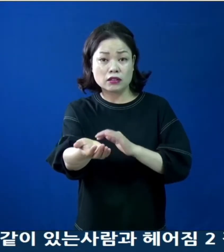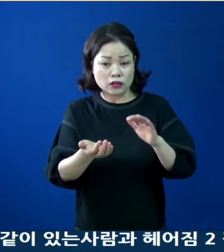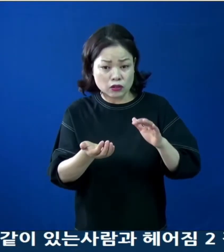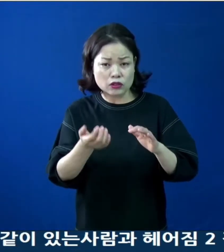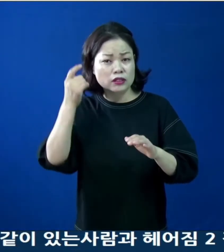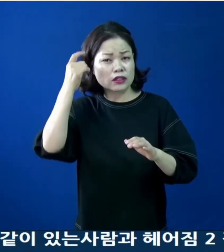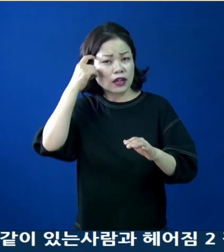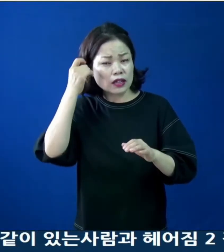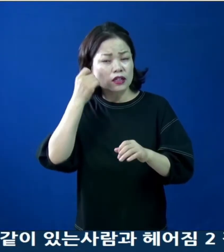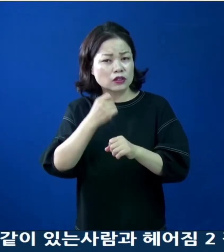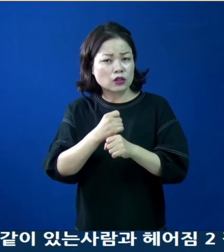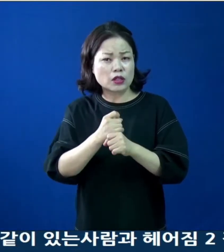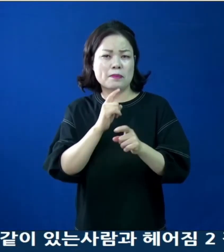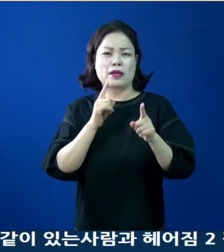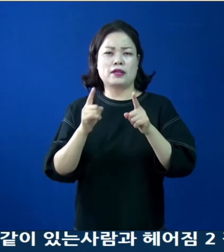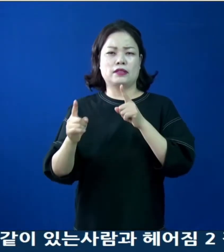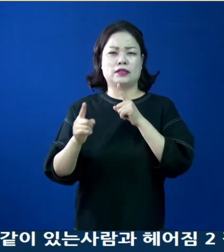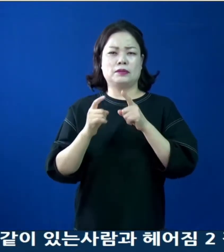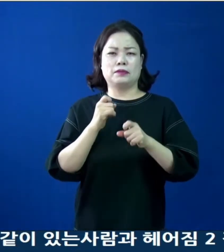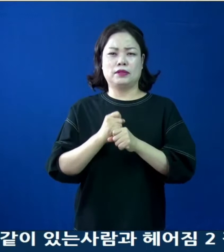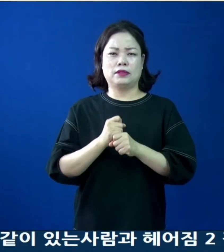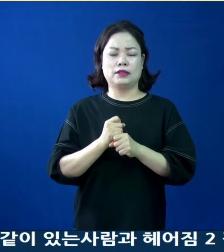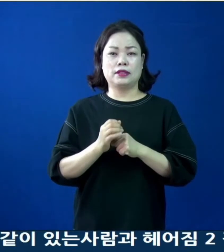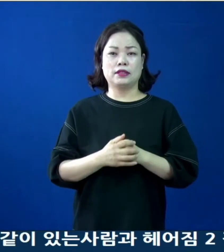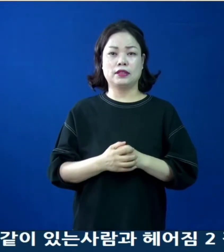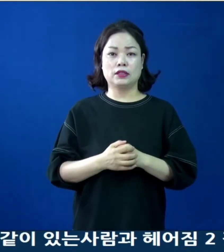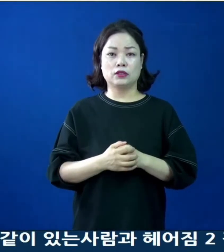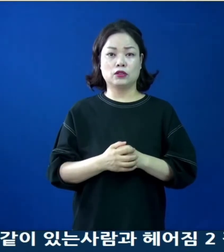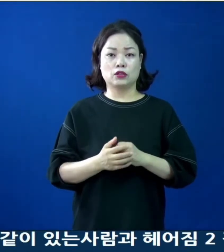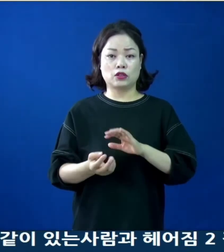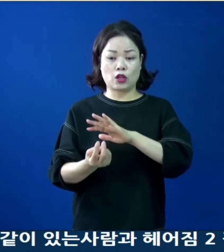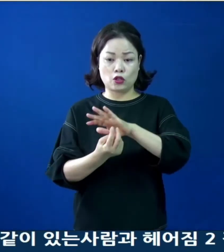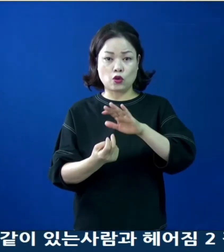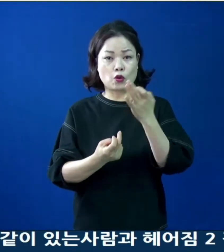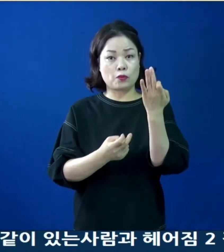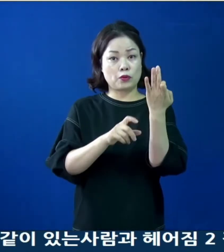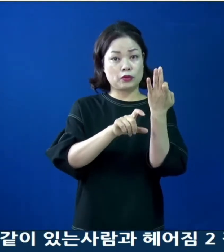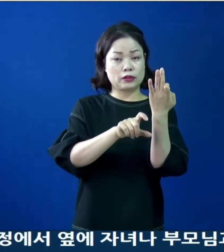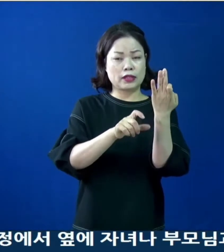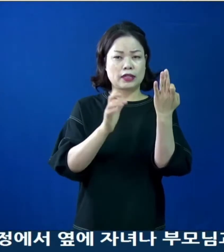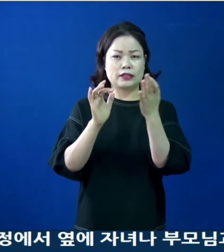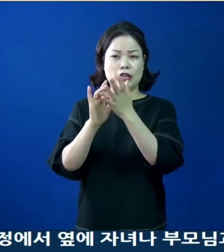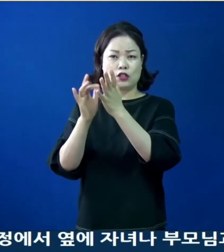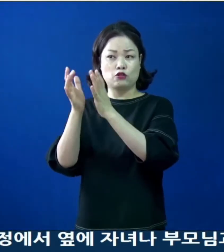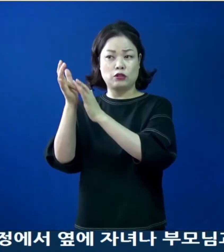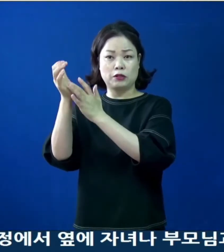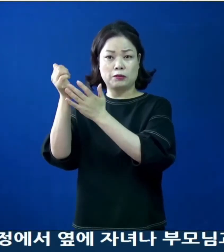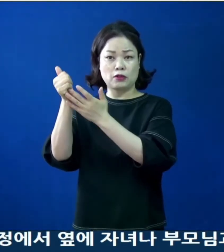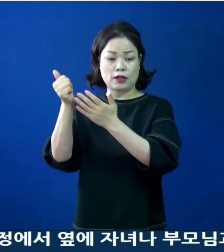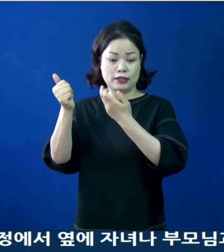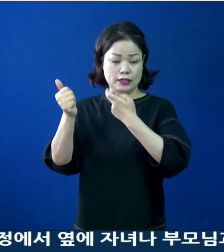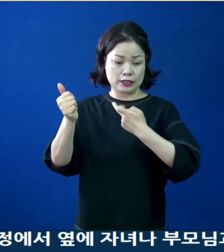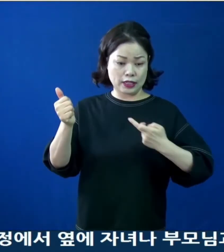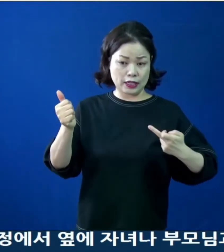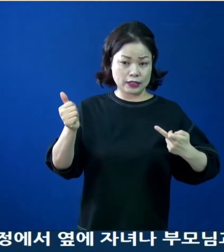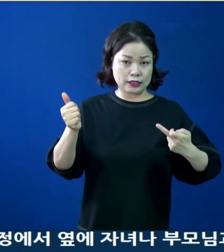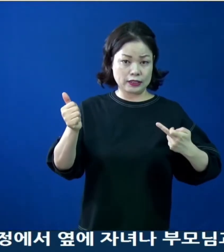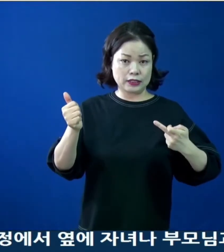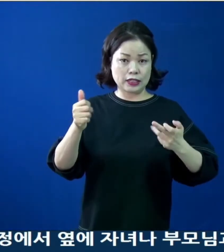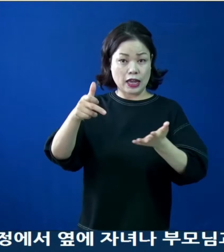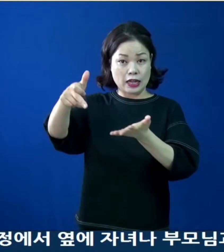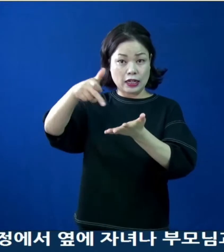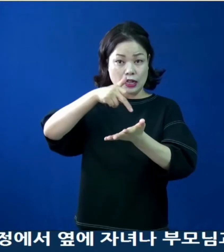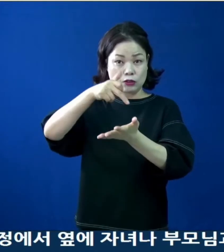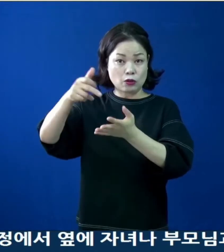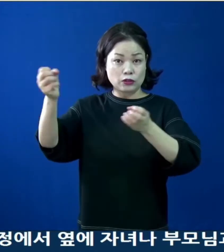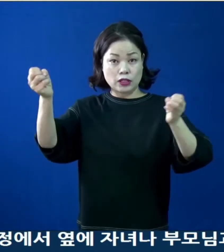속에서 오늘 우리가 이 말씀을 대해야 하는 것이죠. 요한복음 14장은 예수님과 제자들이 마치 카톡의 대화창을